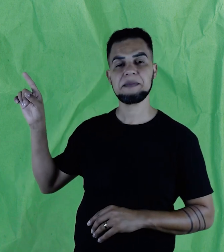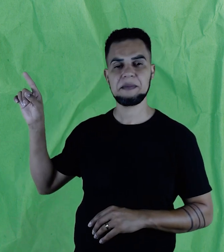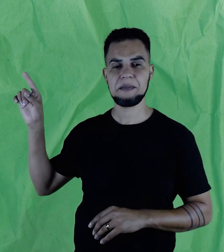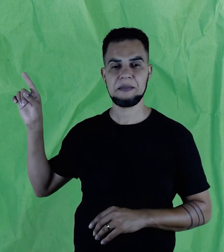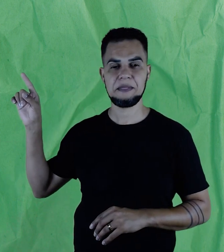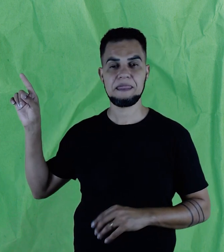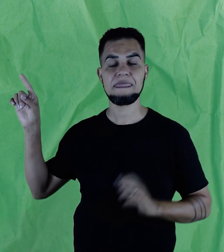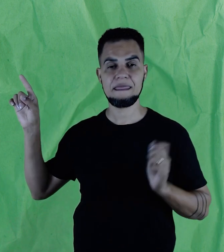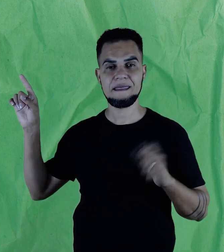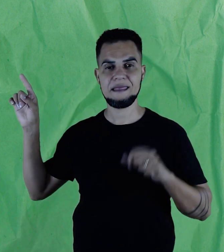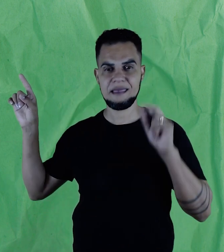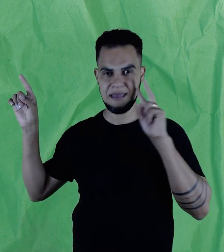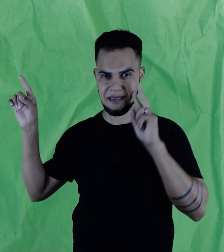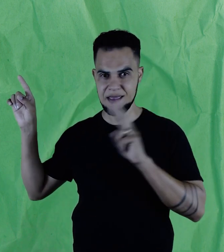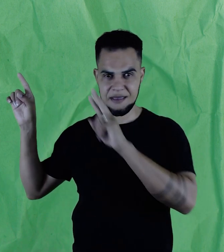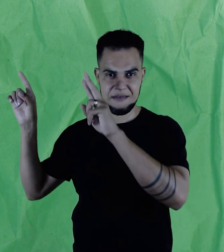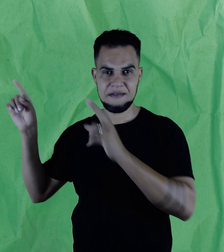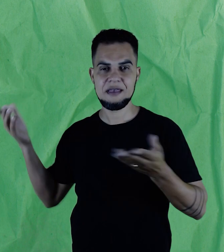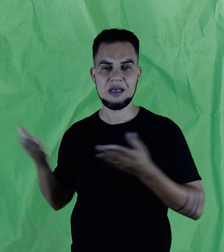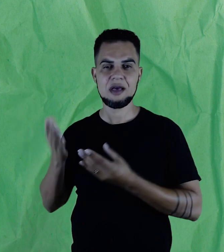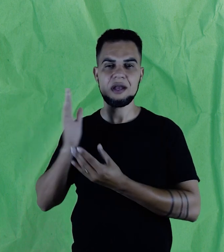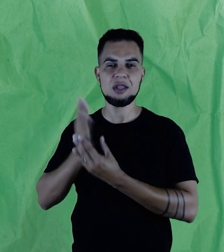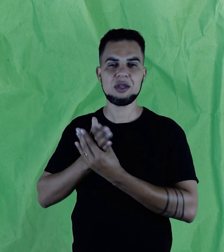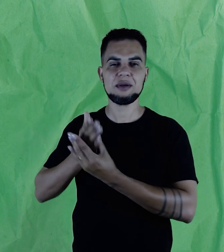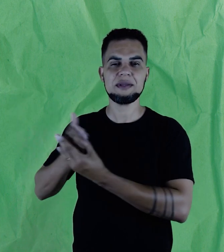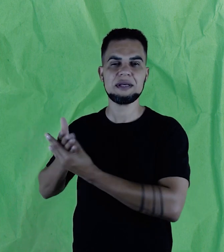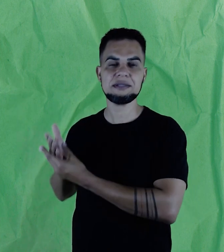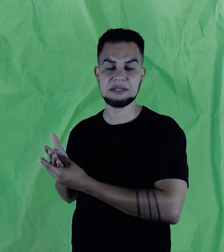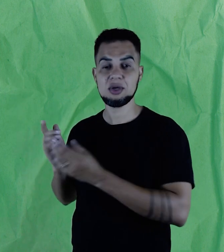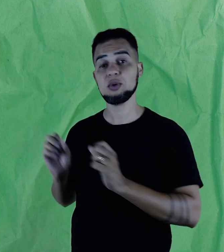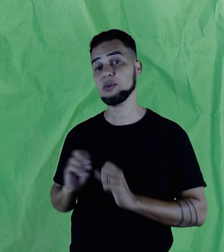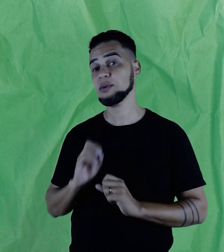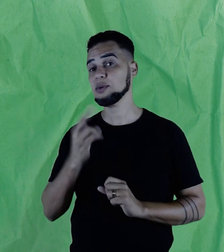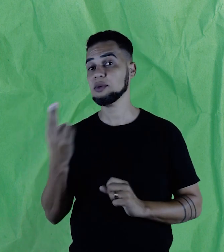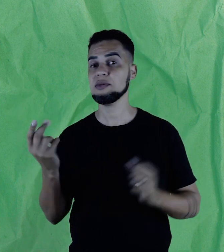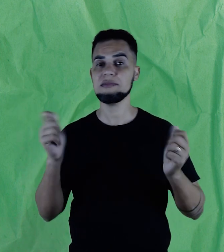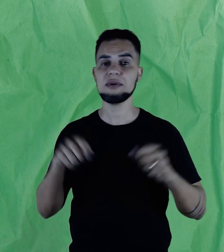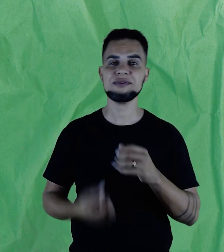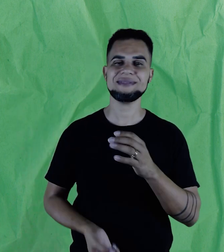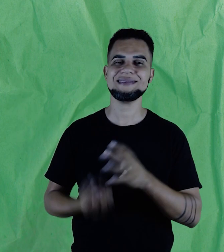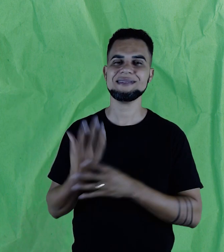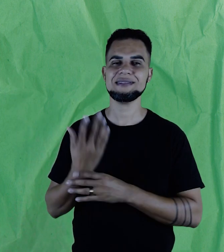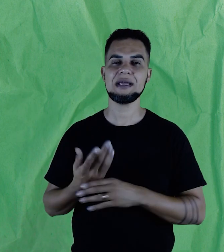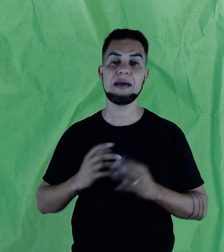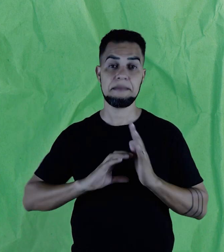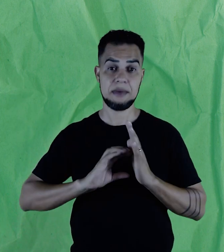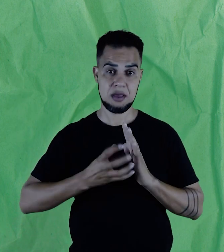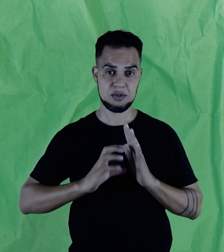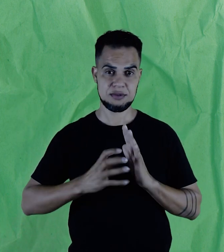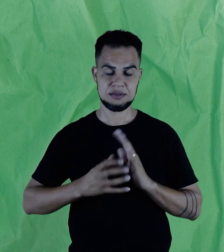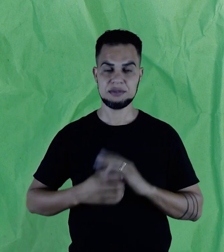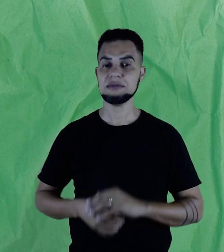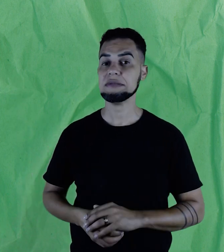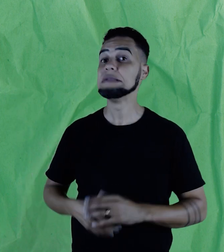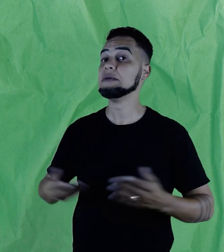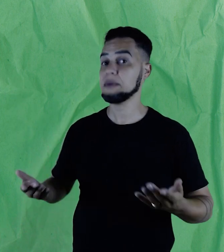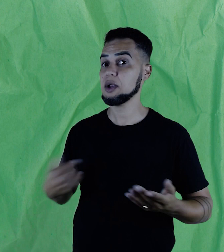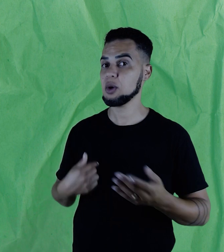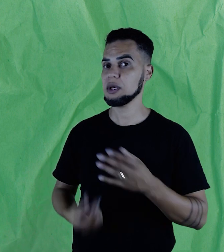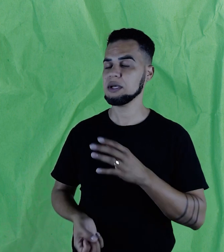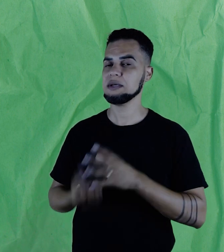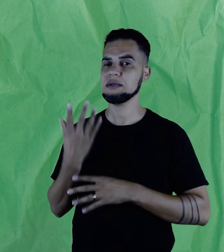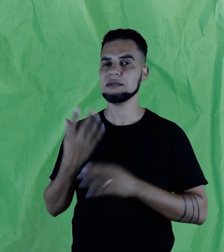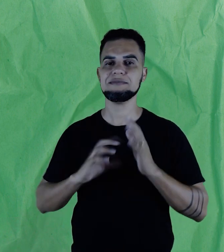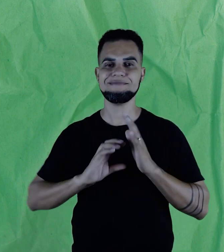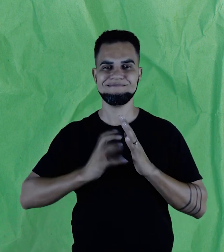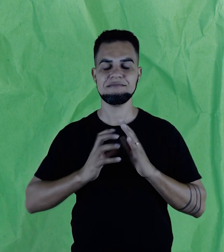Database, e a gente pode estar vendo a documentação ou criando um banco de dados. E para eu criar um